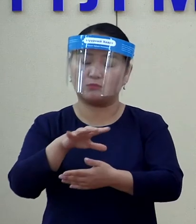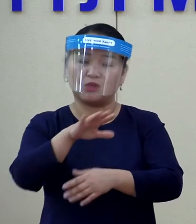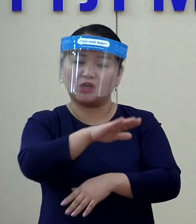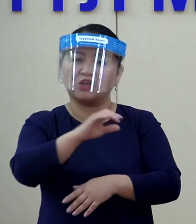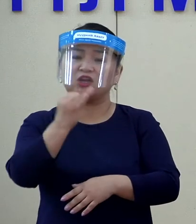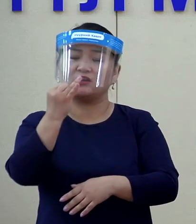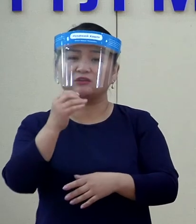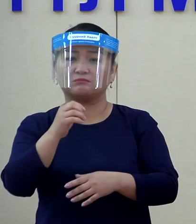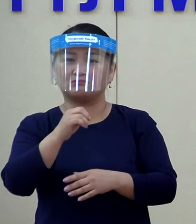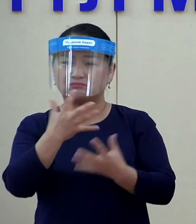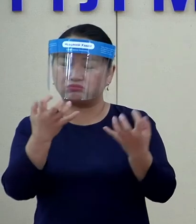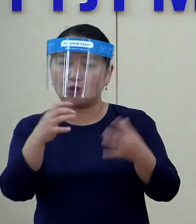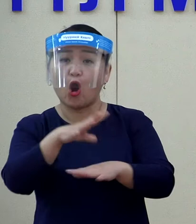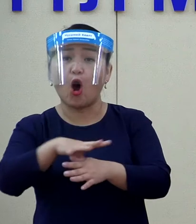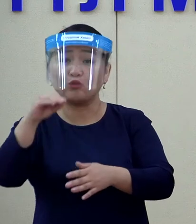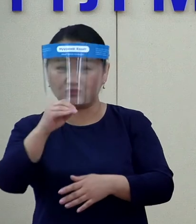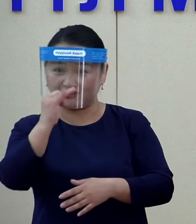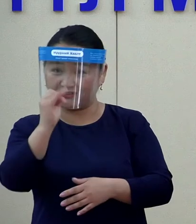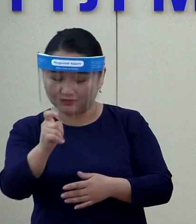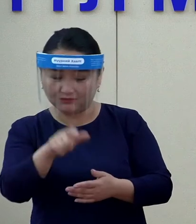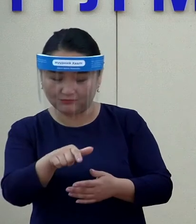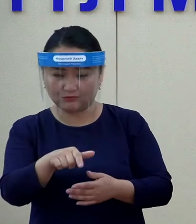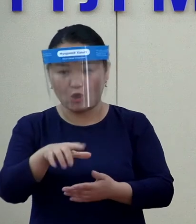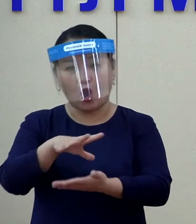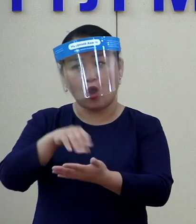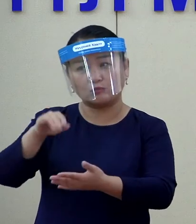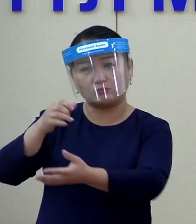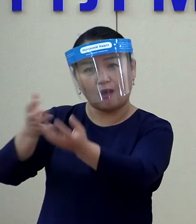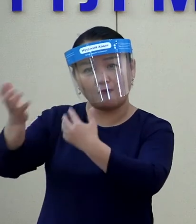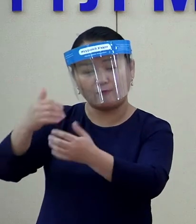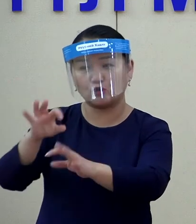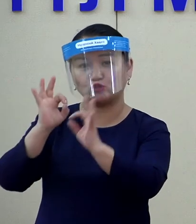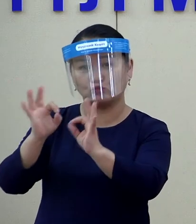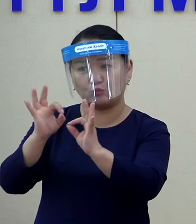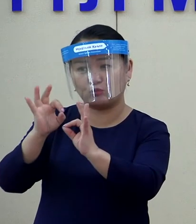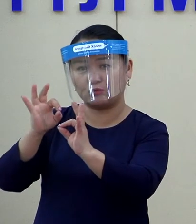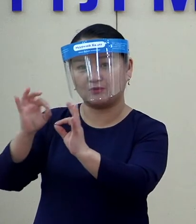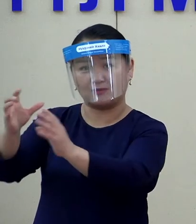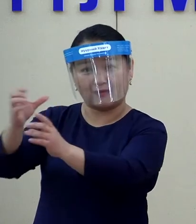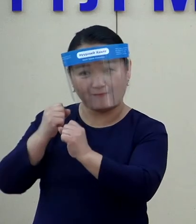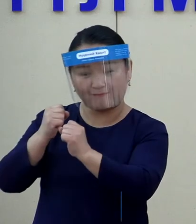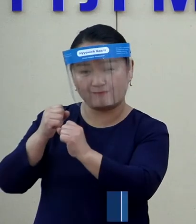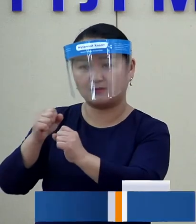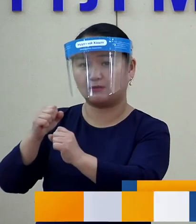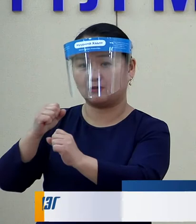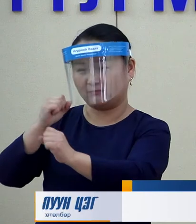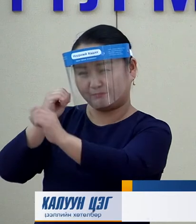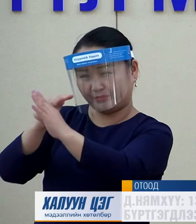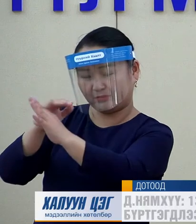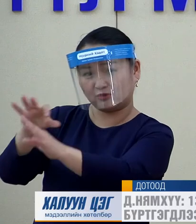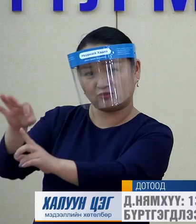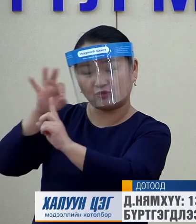ирсэн. Оюутнуудаа татаж авсан. Бид бол зөв онож, одоо байгаа онож, хүнээ зөв